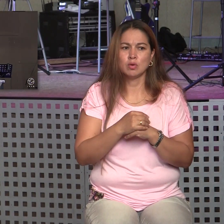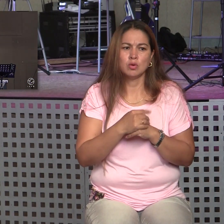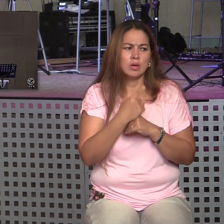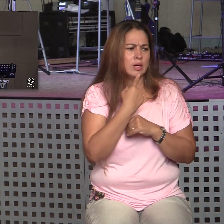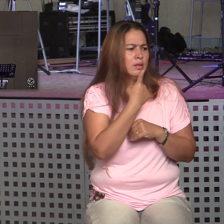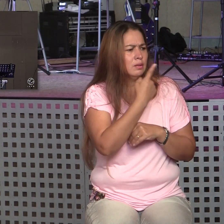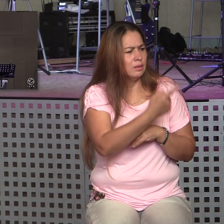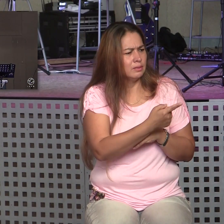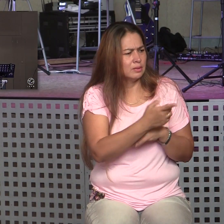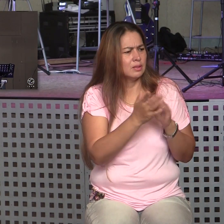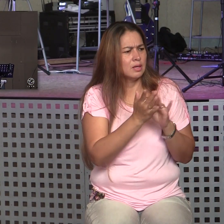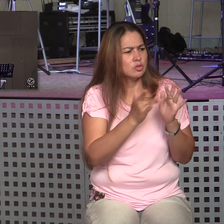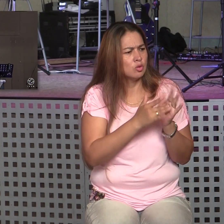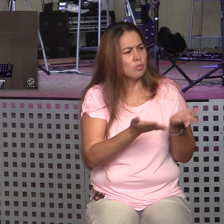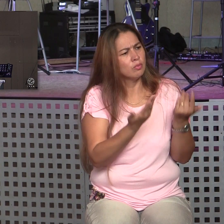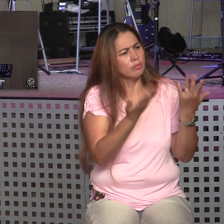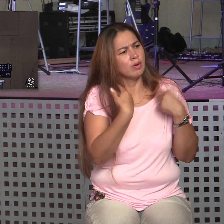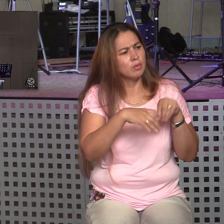no tenéis fe?